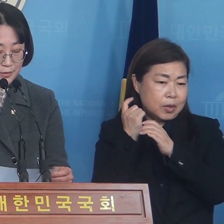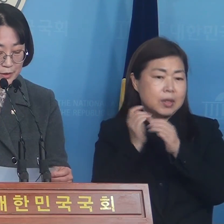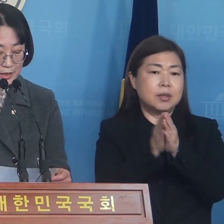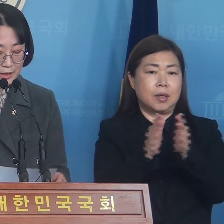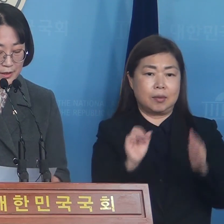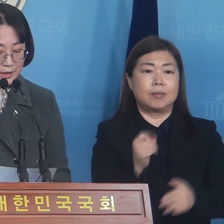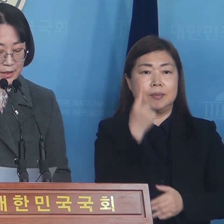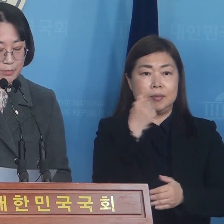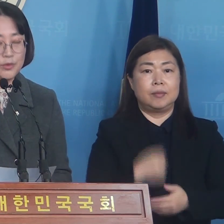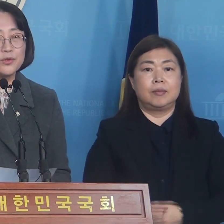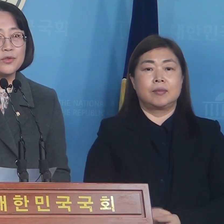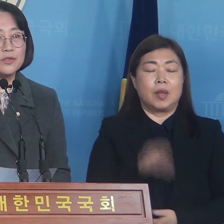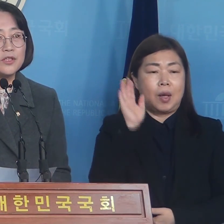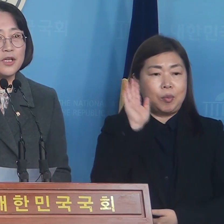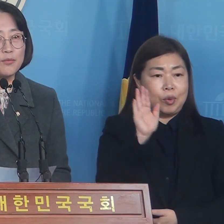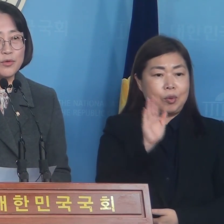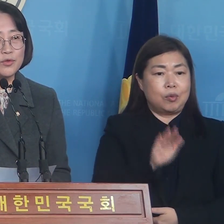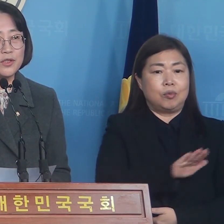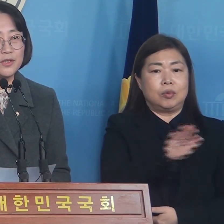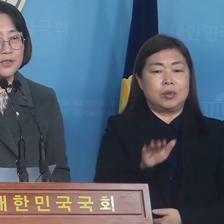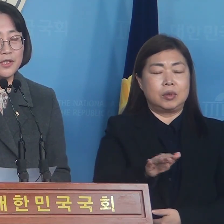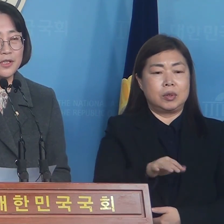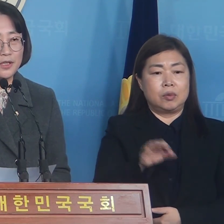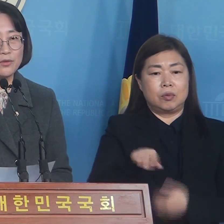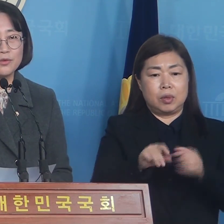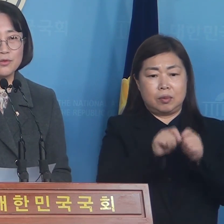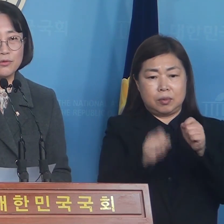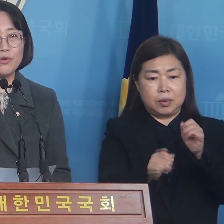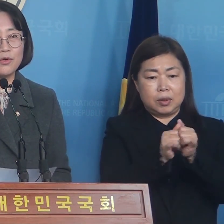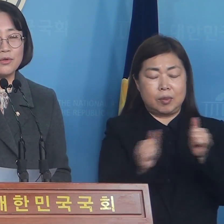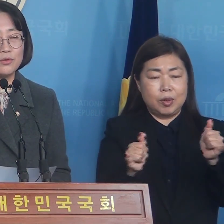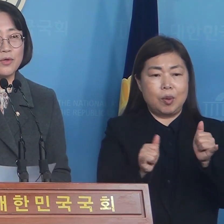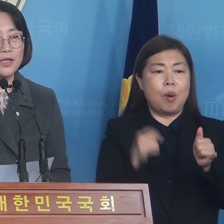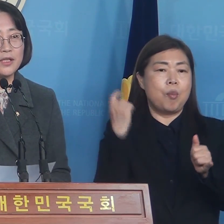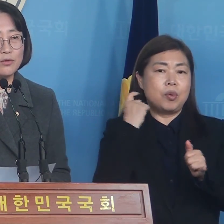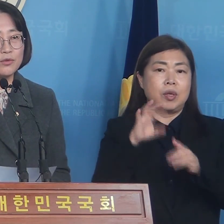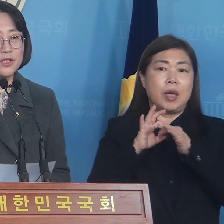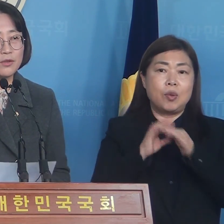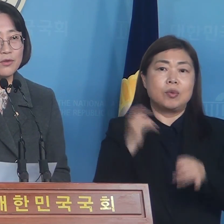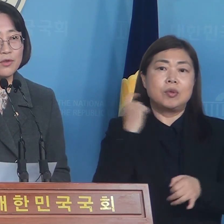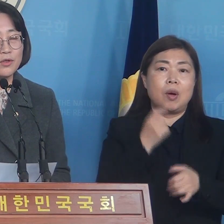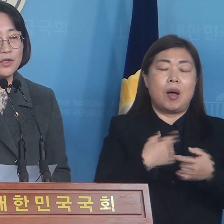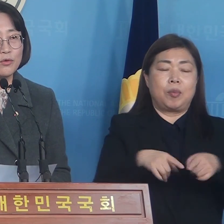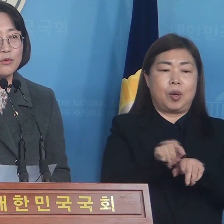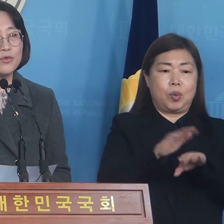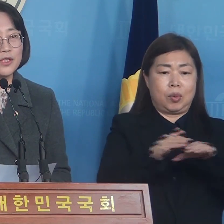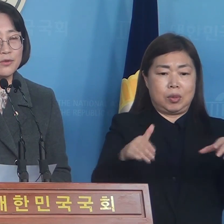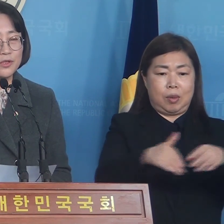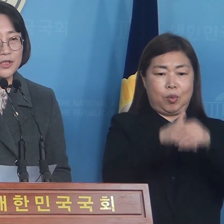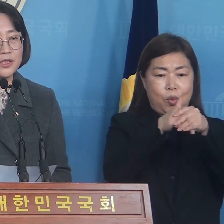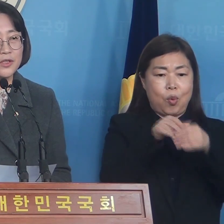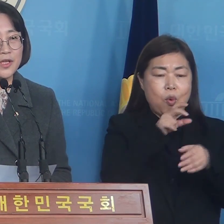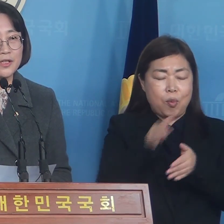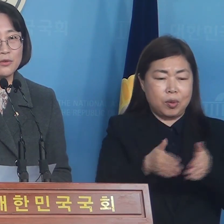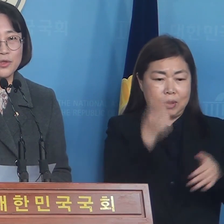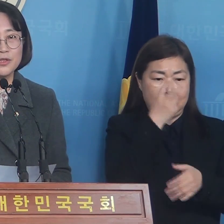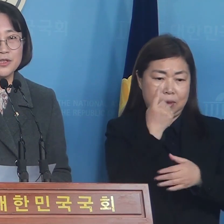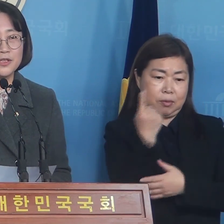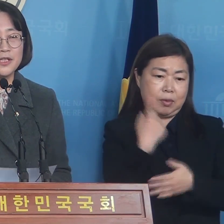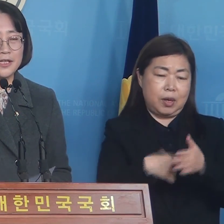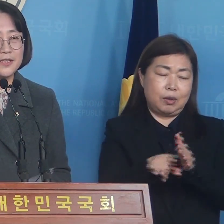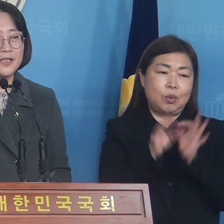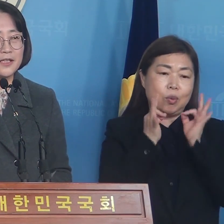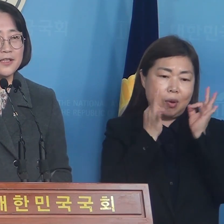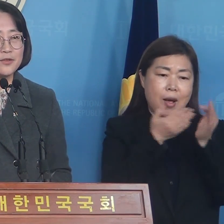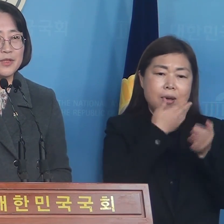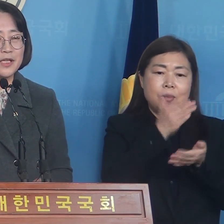시작된 것입니다. 앞으로도 울들의 목소리를 계속 듣고 또 함께 손을 잡고 골목상권을 지키기 위한